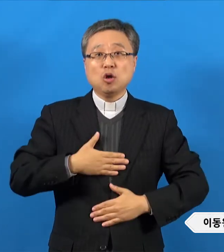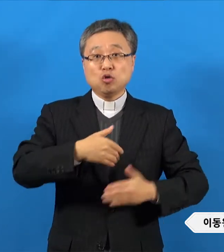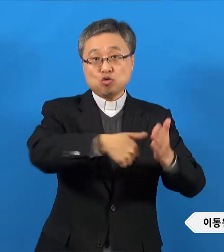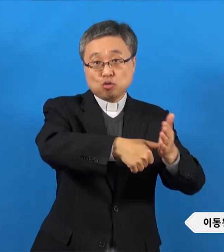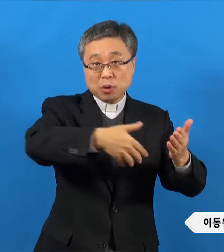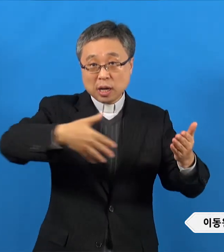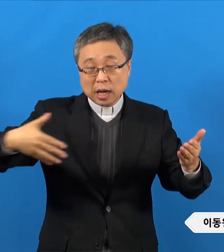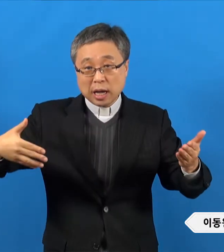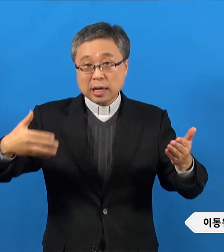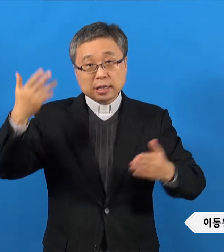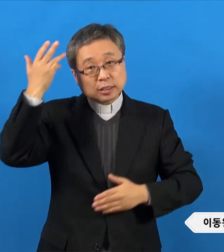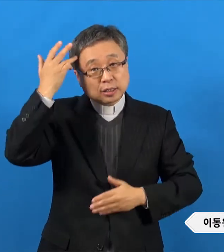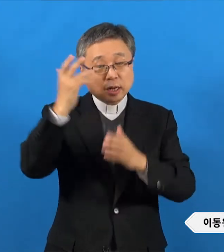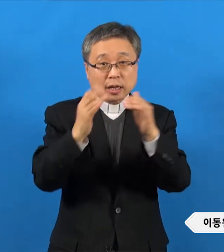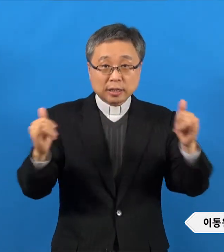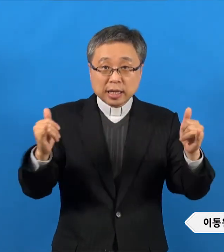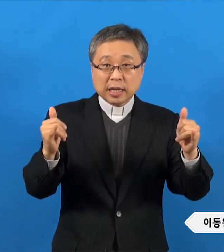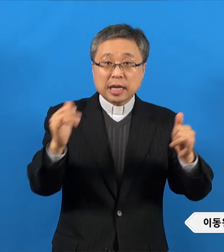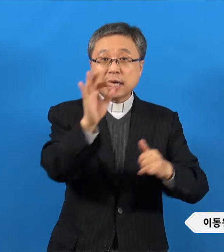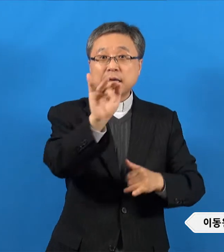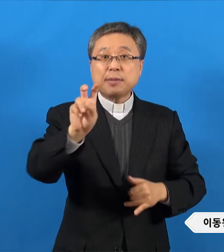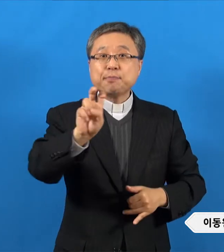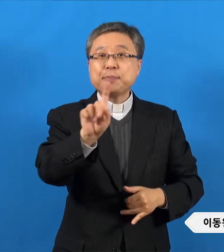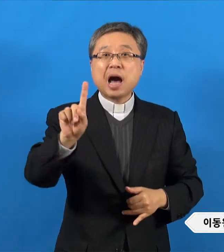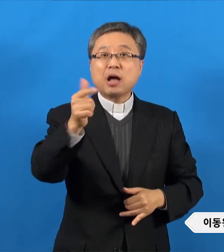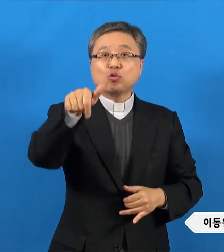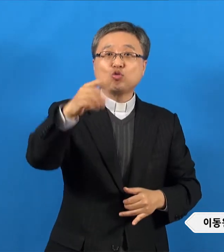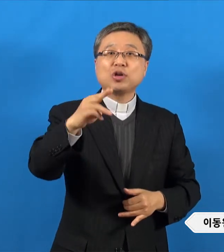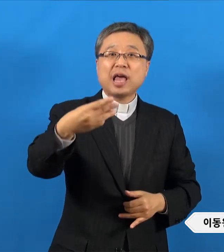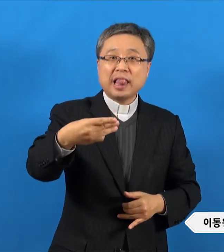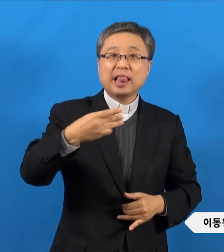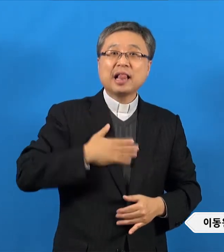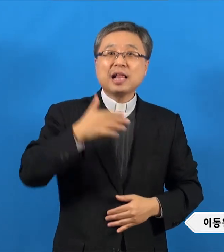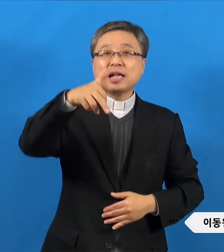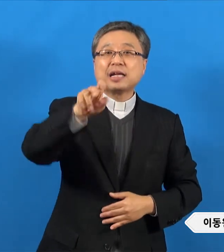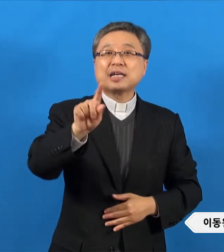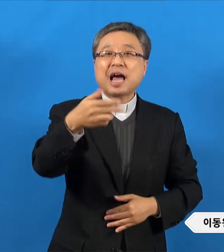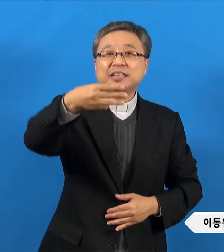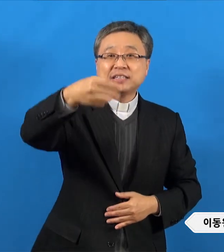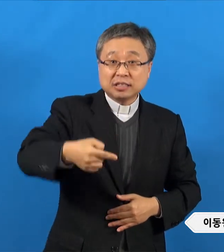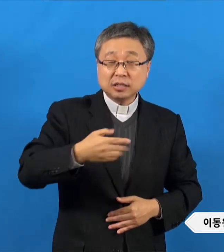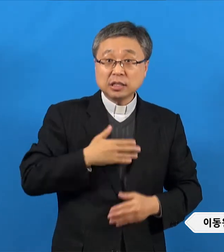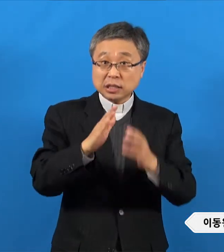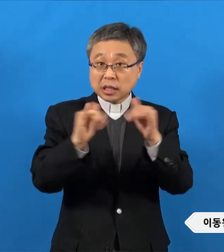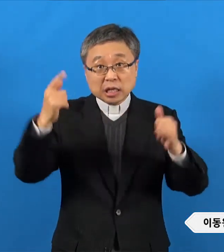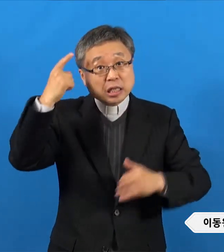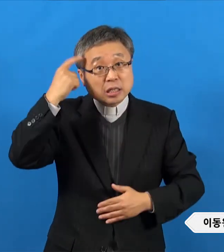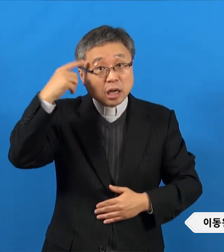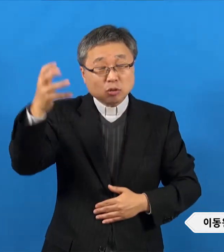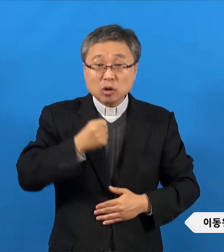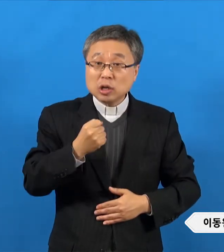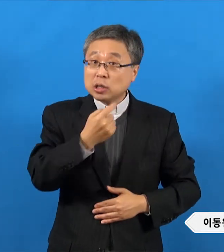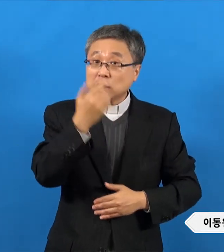유명한 철학자인 이마누엘 칸트는 인간이 사람의 이성으로 신을 증명하는 것은 불가능하다고